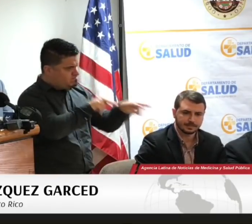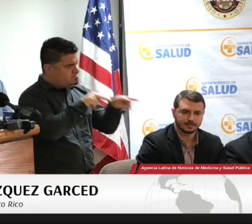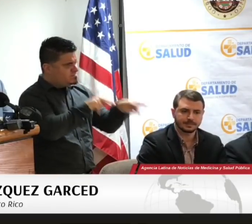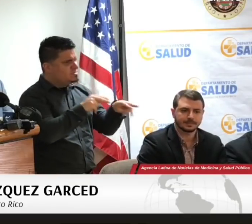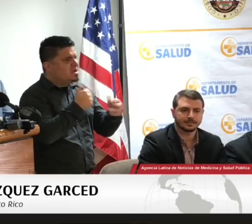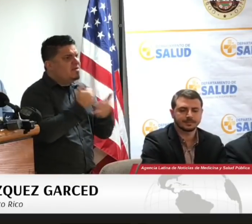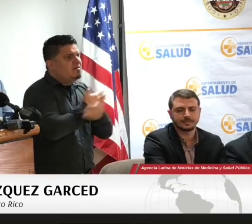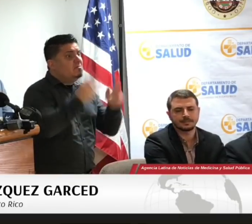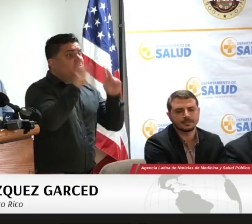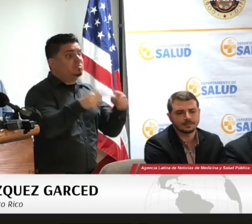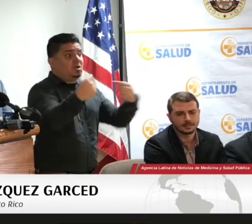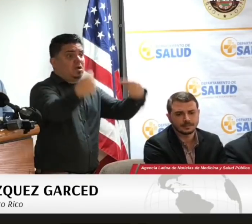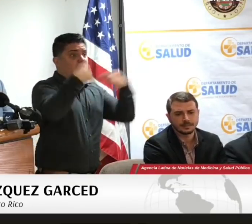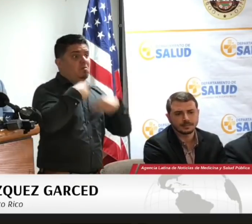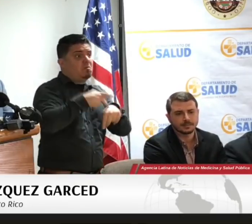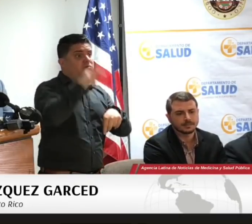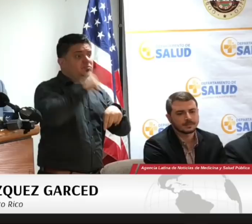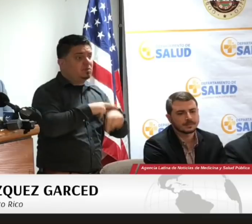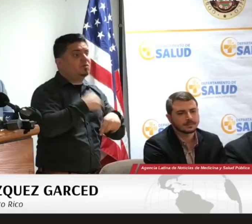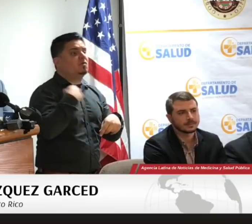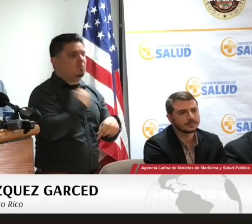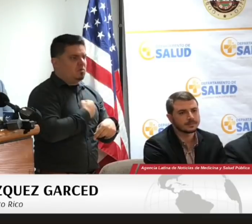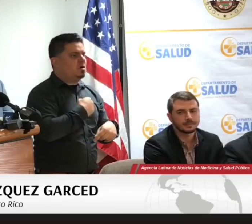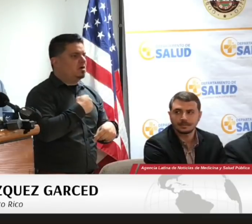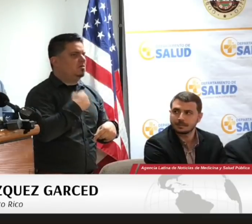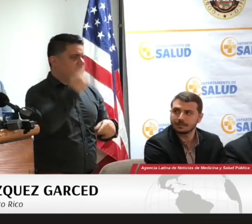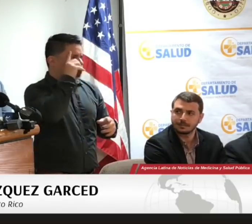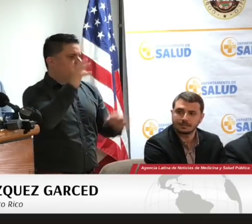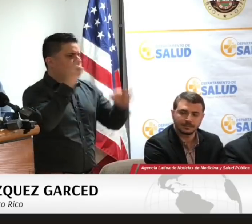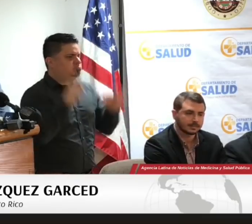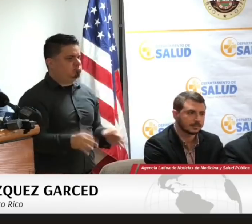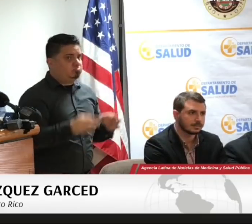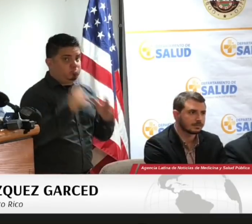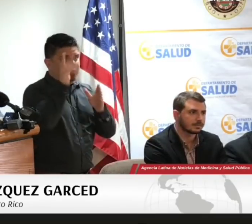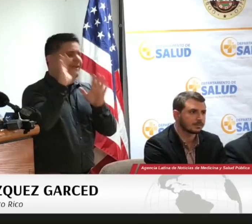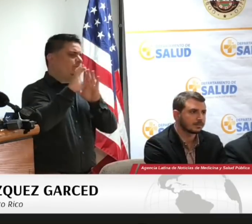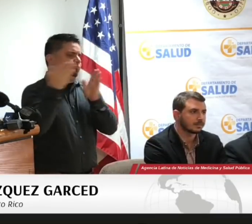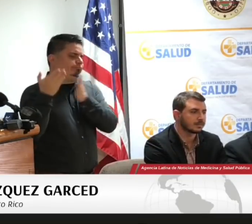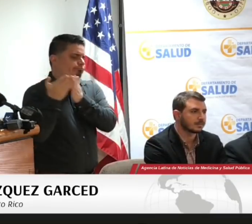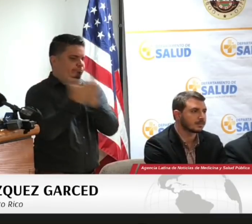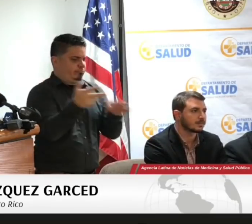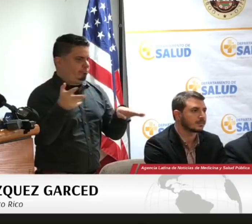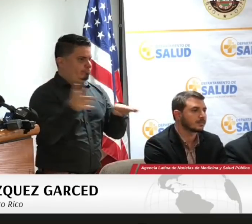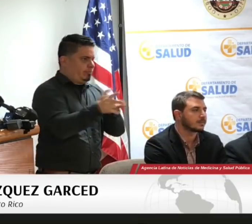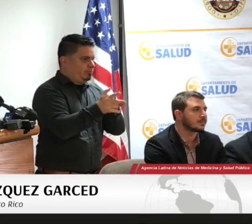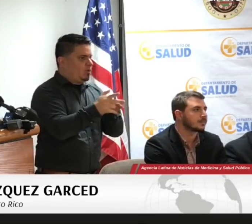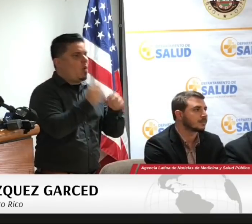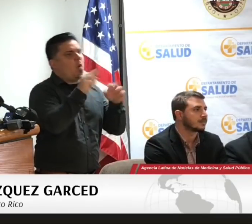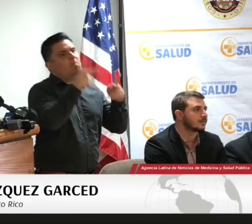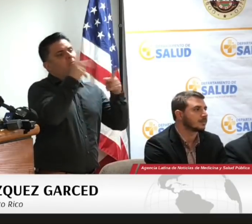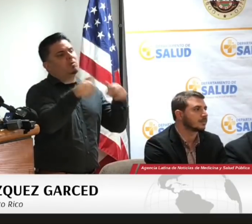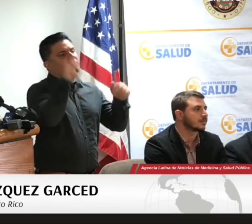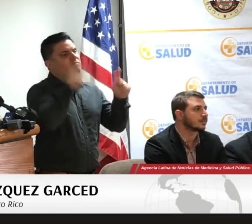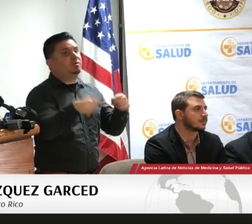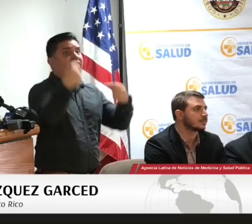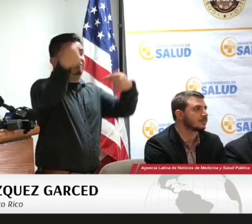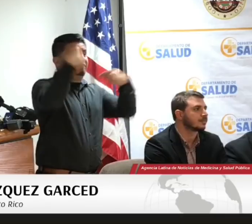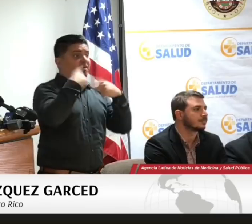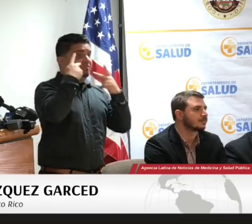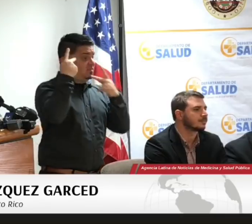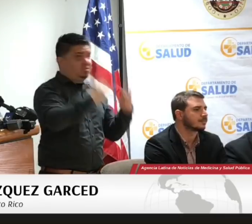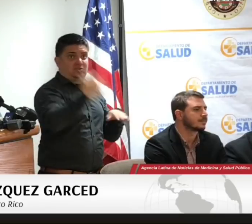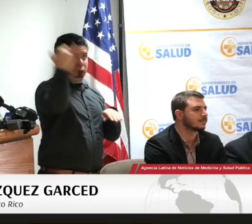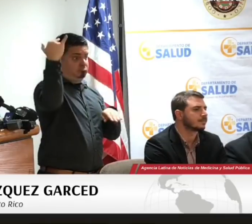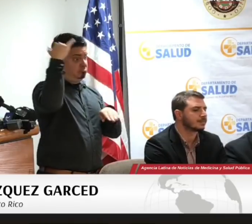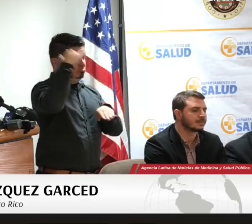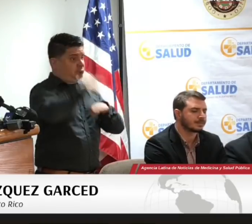ya ustedes escucharon las medidas que tomamos, tanto para los cruceros como las que se van a tomar para todas las personas que vienen a través de los aeropuertos,